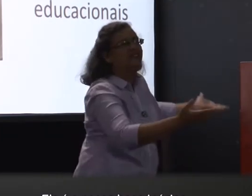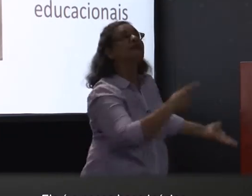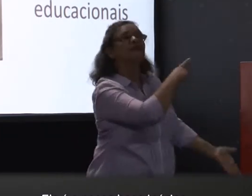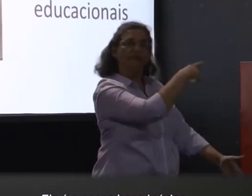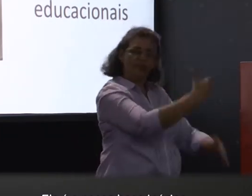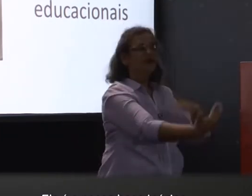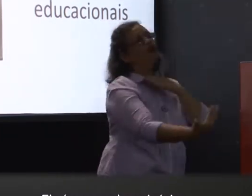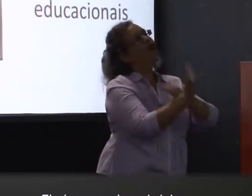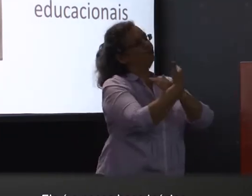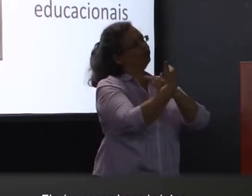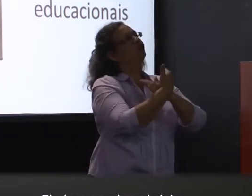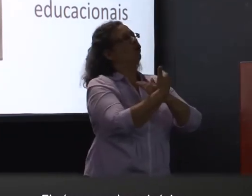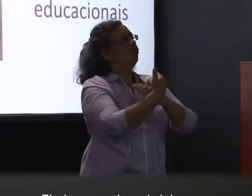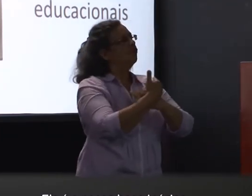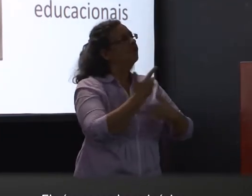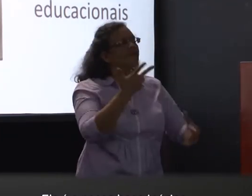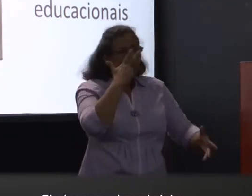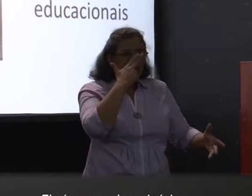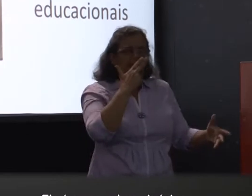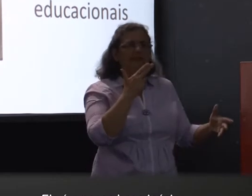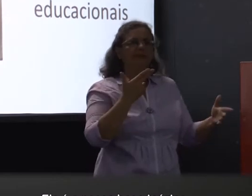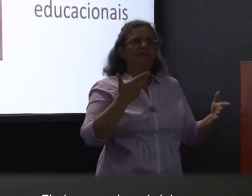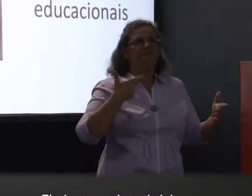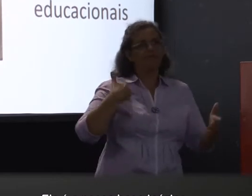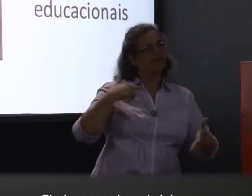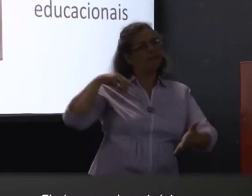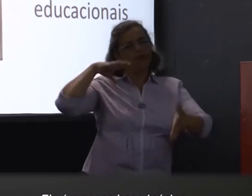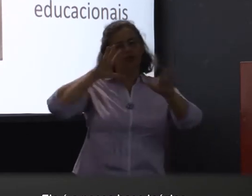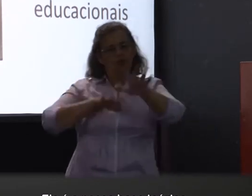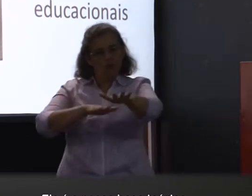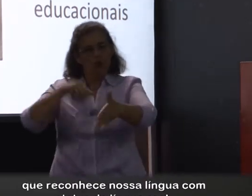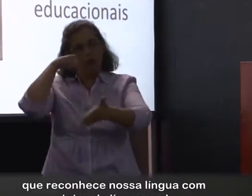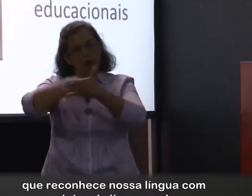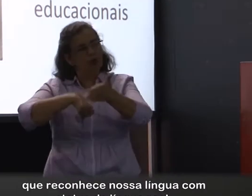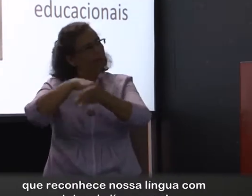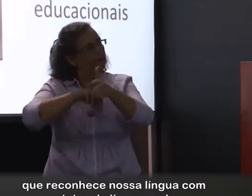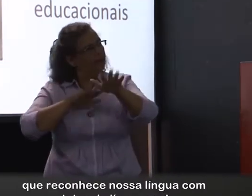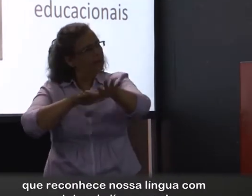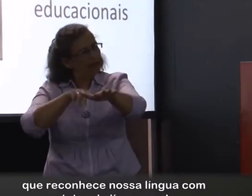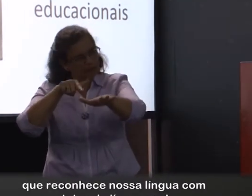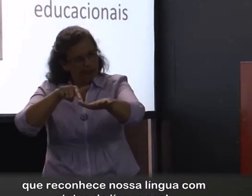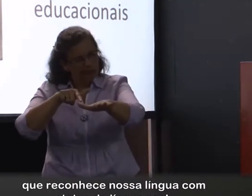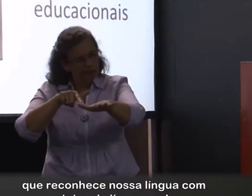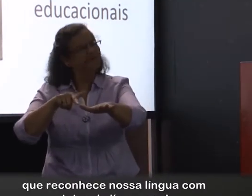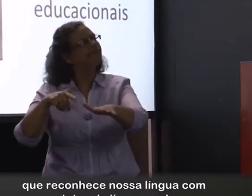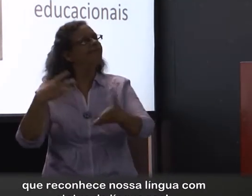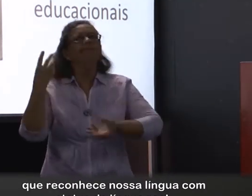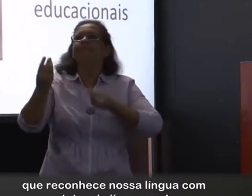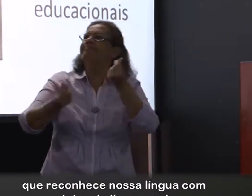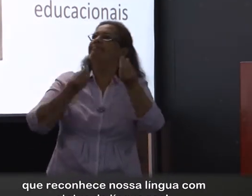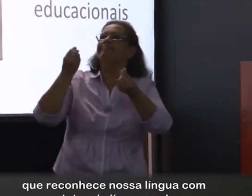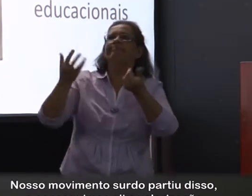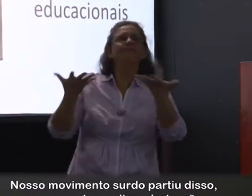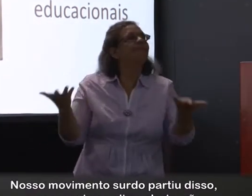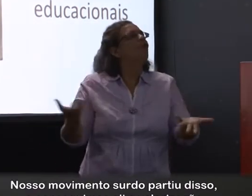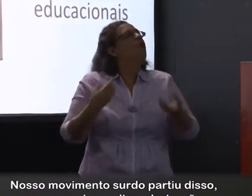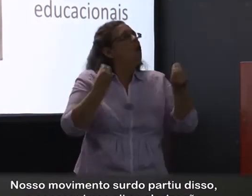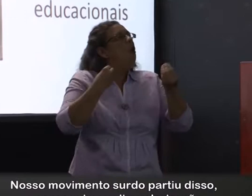Né? Ele é a nossa base agora, a nossa base teórica, que reconhece a nossa língua com status de língua realmente. E o movimento